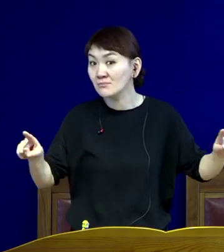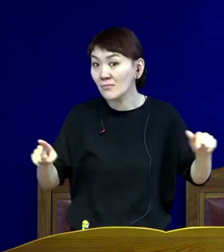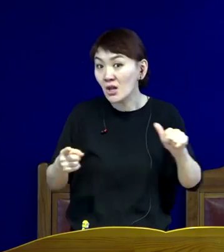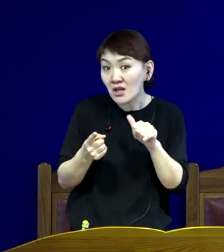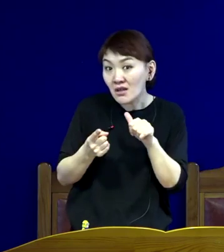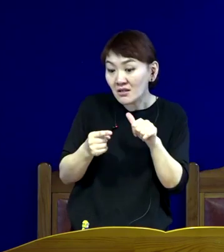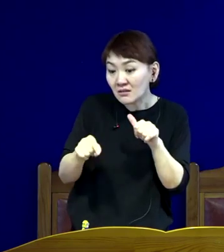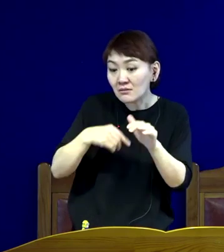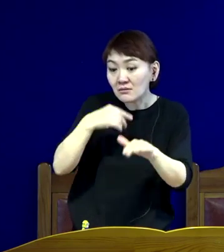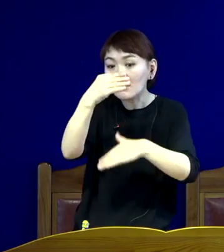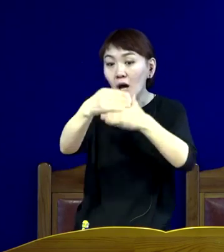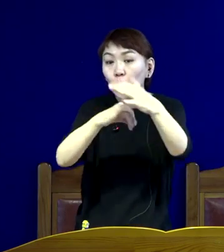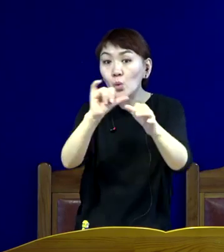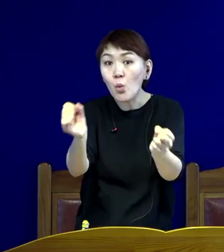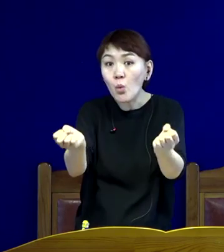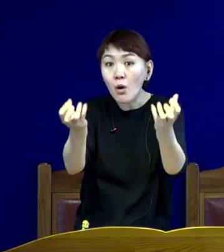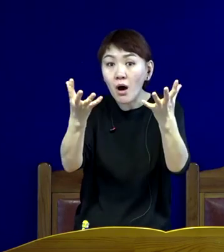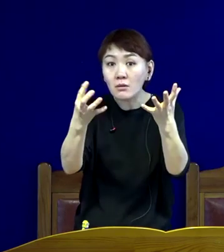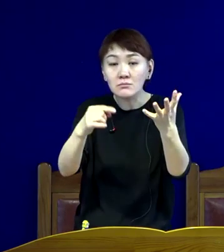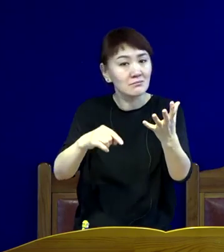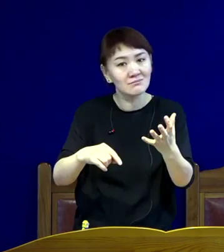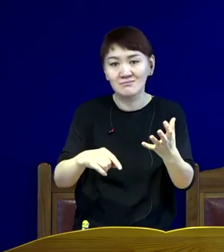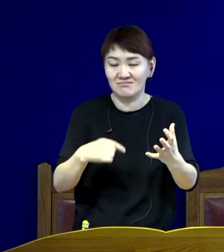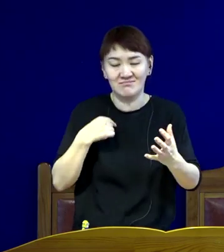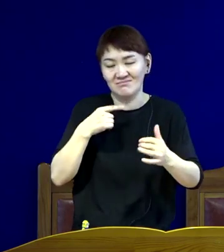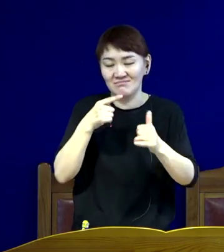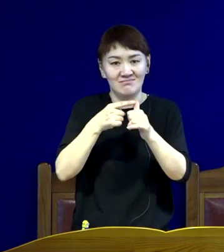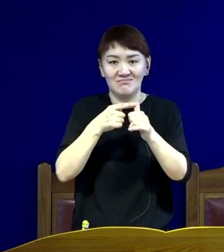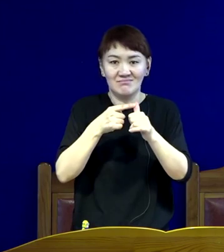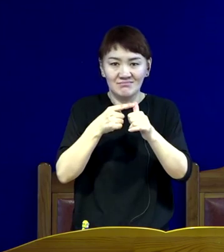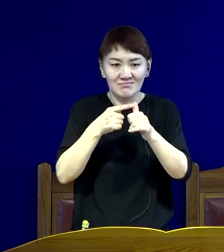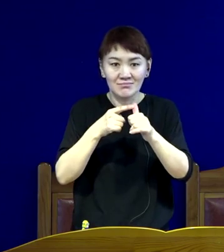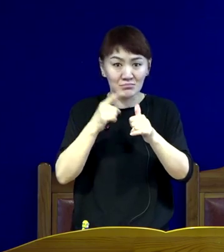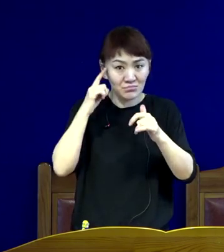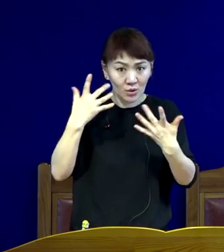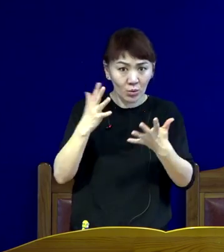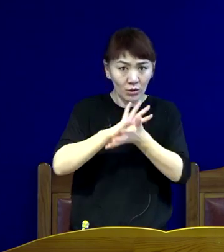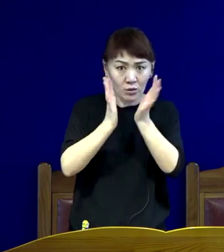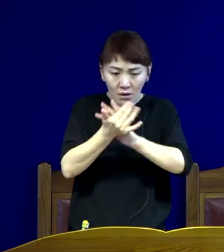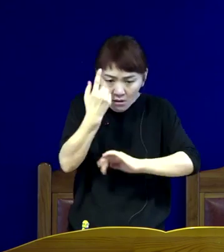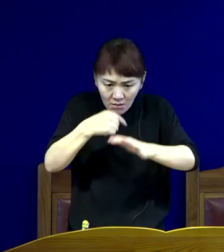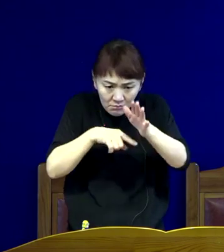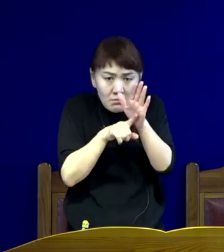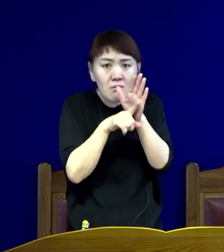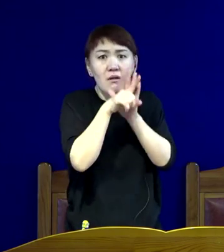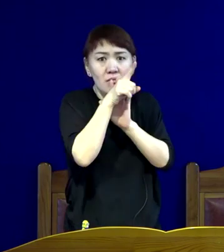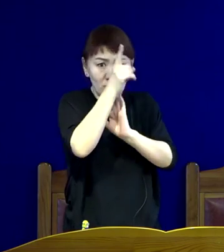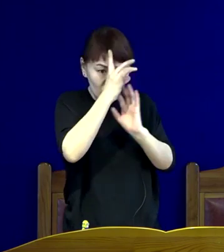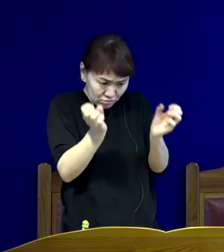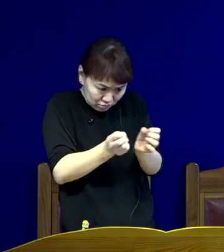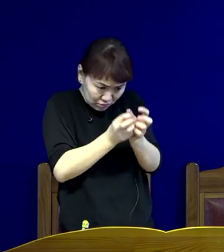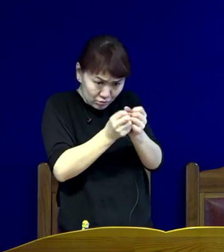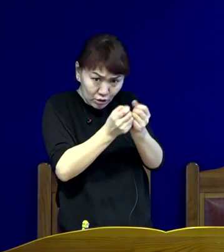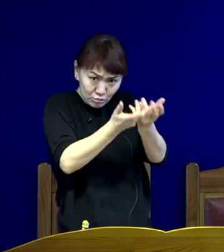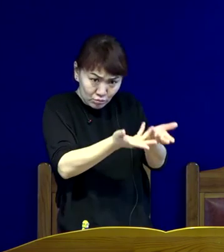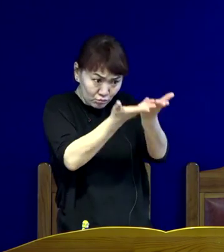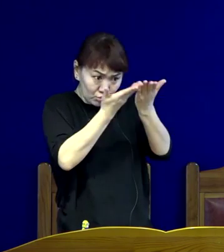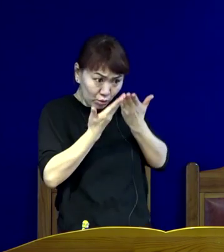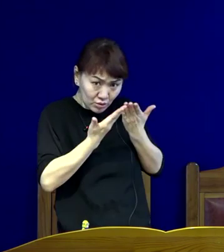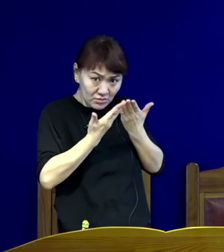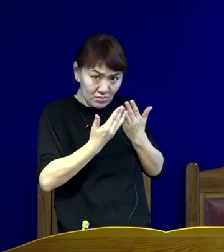хэлж мэдэхгүй. Тийм учраас анхнаасаа л эхлэхдээ бурхны тогтоож өгсөн тэр хэмжүүрт би өөрөө зөв